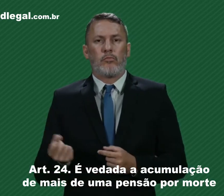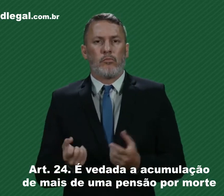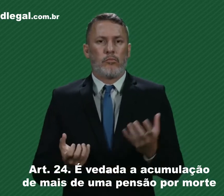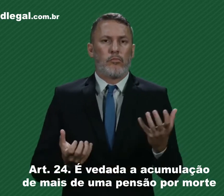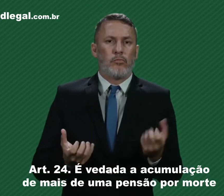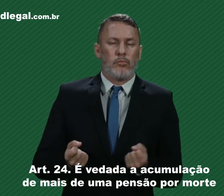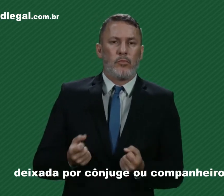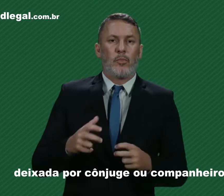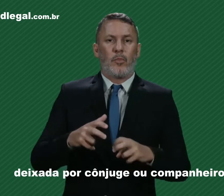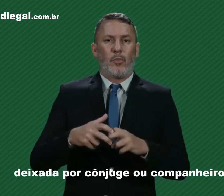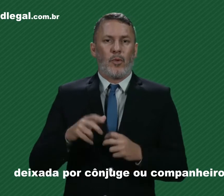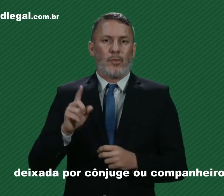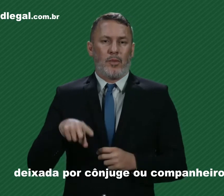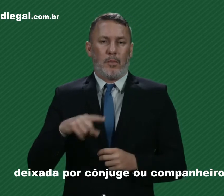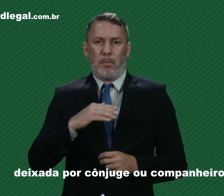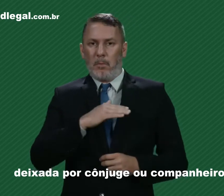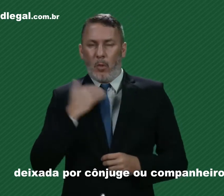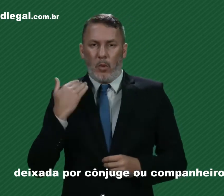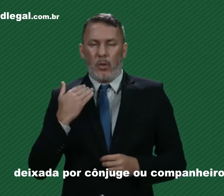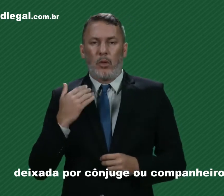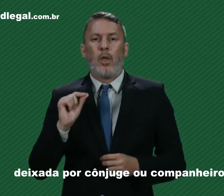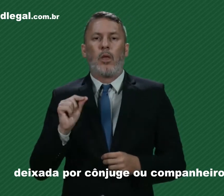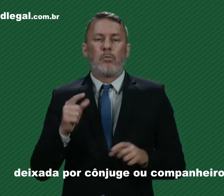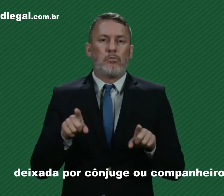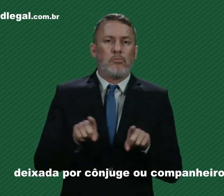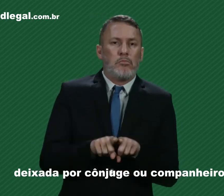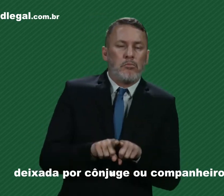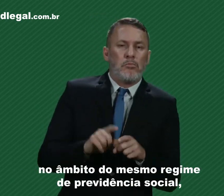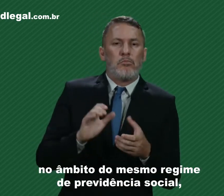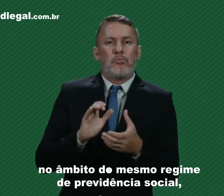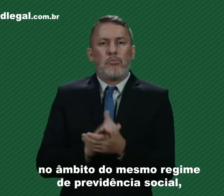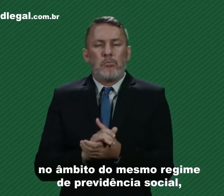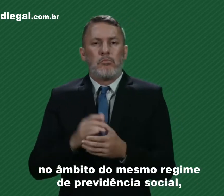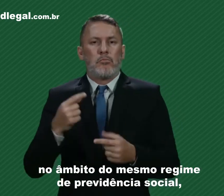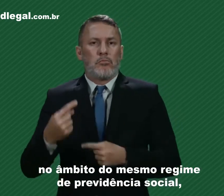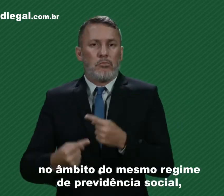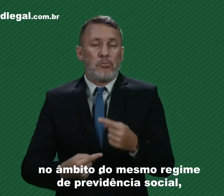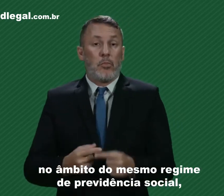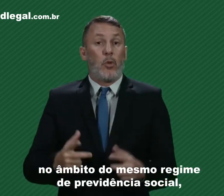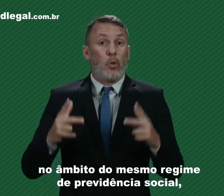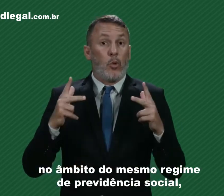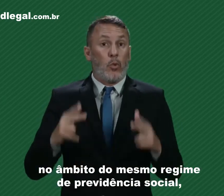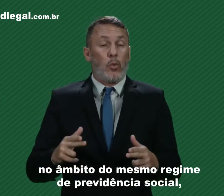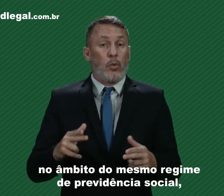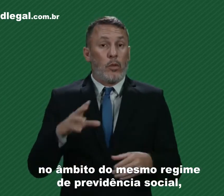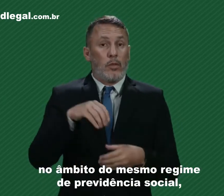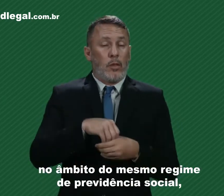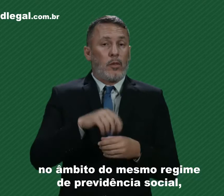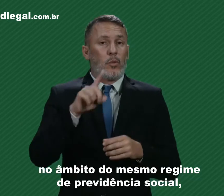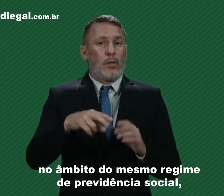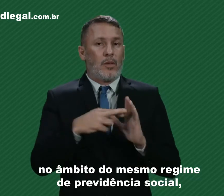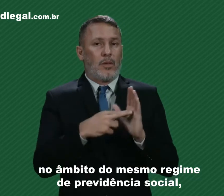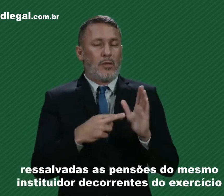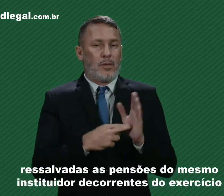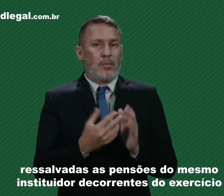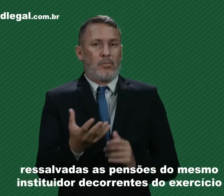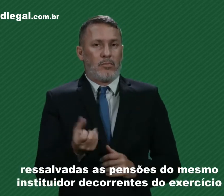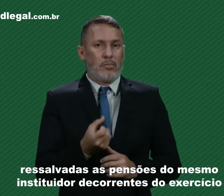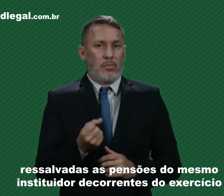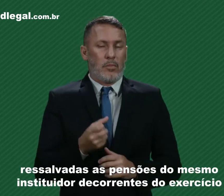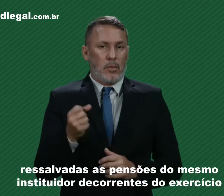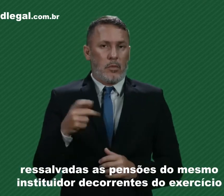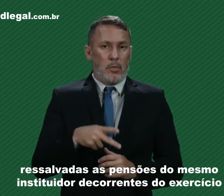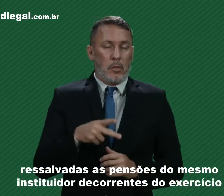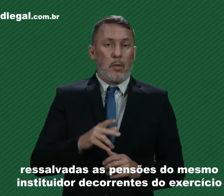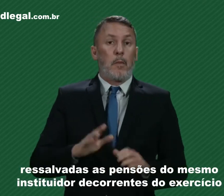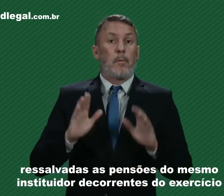uma pensão por morte deixada por cônjuge ou companheiro no âmbito do mesmo regime de previdência social,